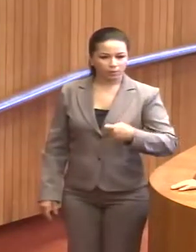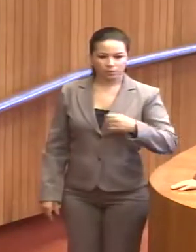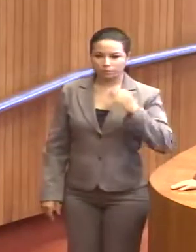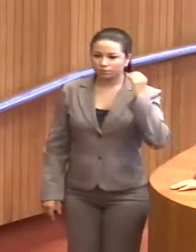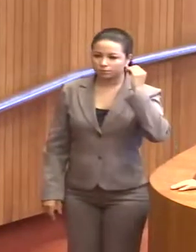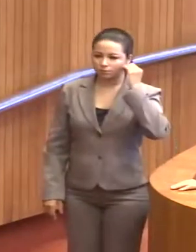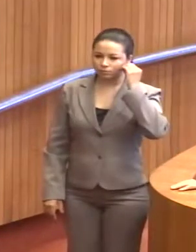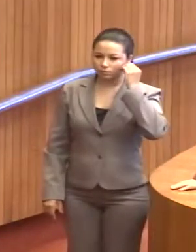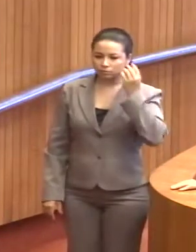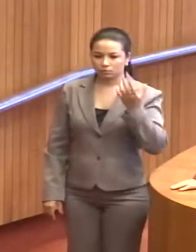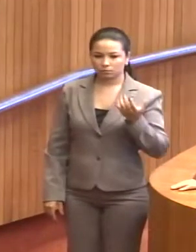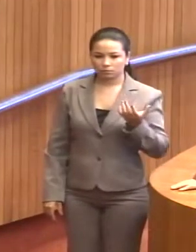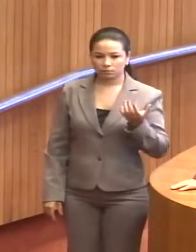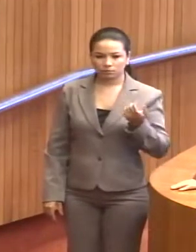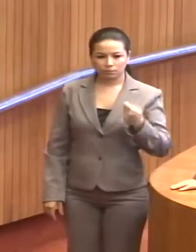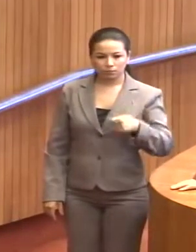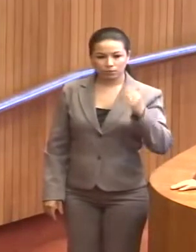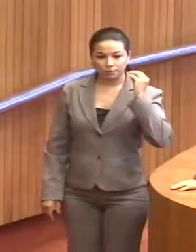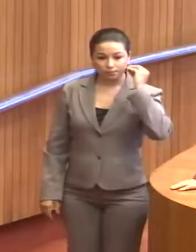ouvir